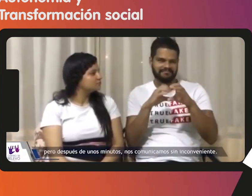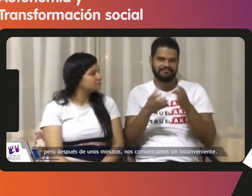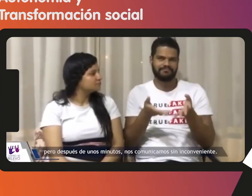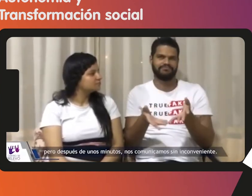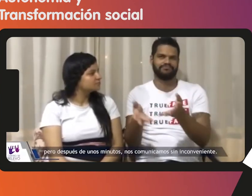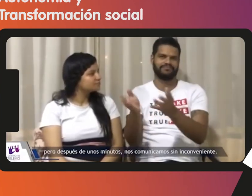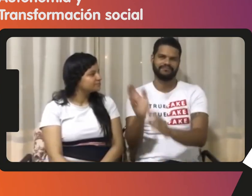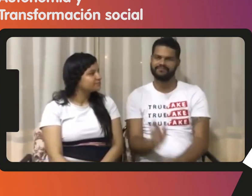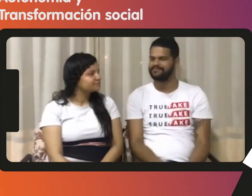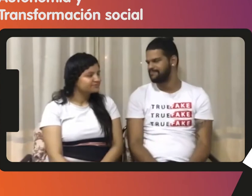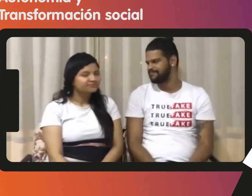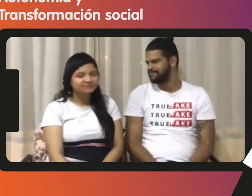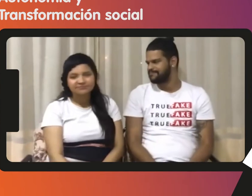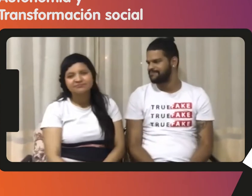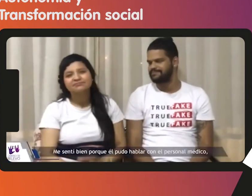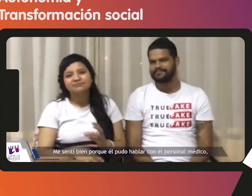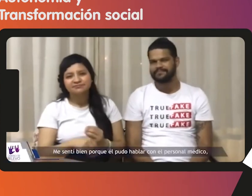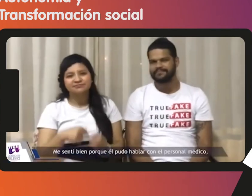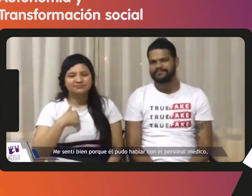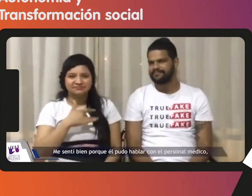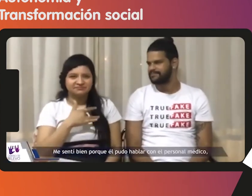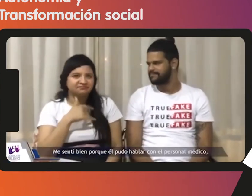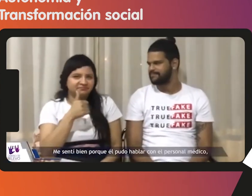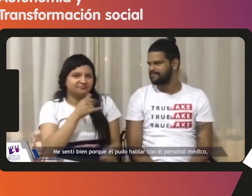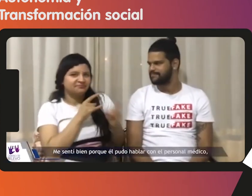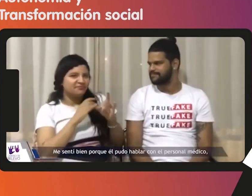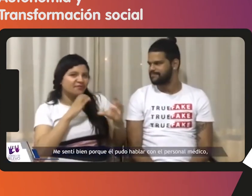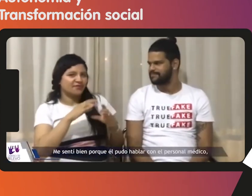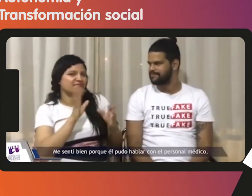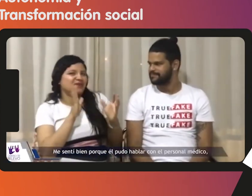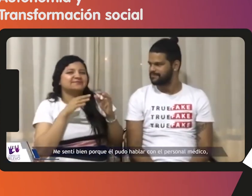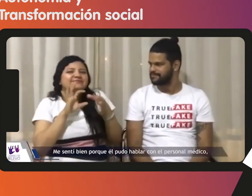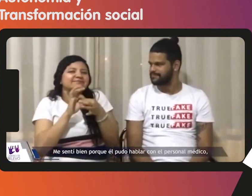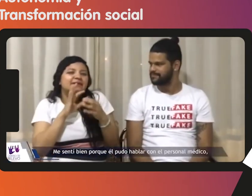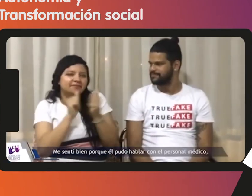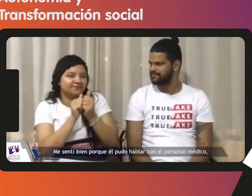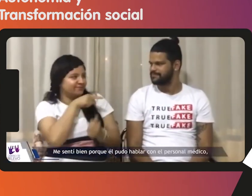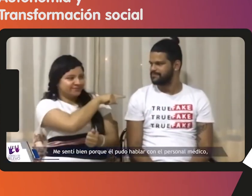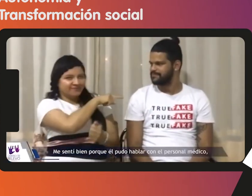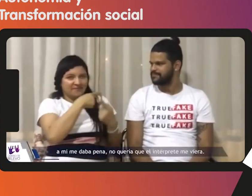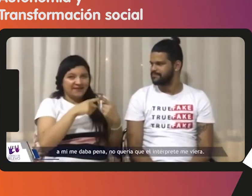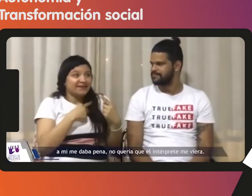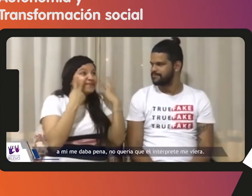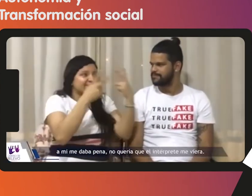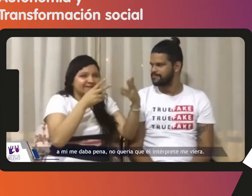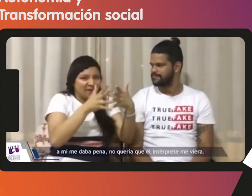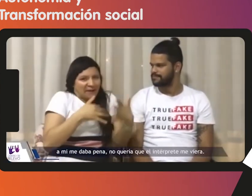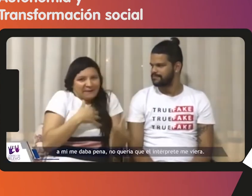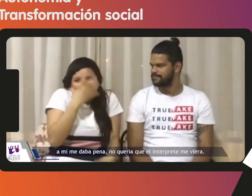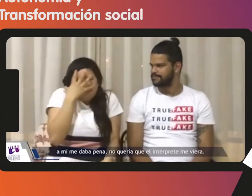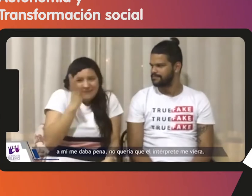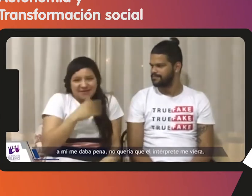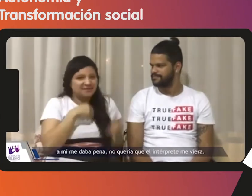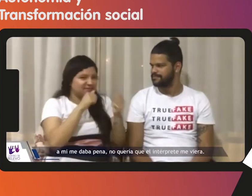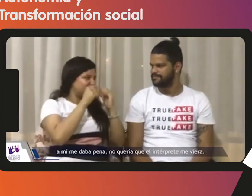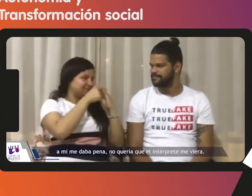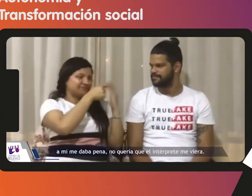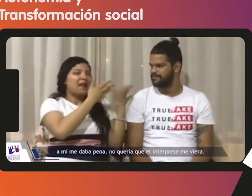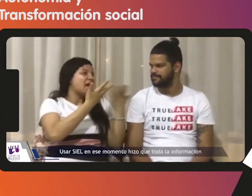inconveniente. Me sentí bien porque él pudo hablar con el personal médico. A mí me daba pena, no quería que el intérprete me viera.